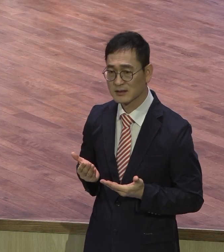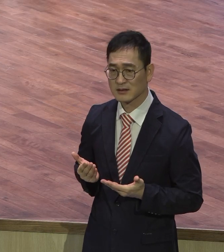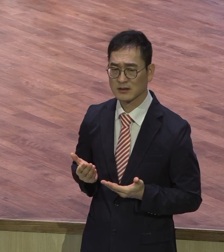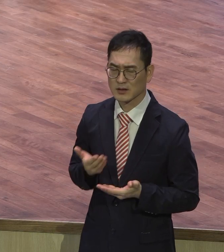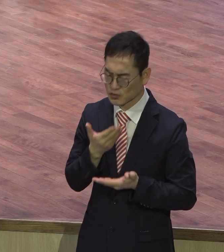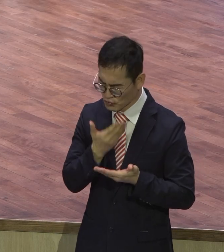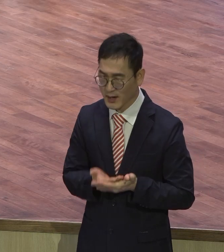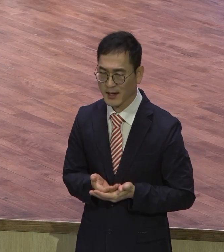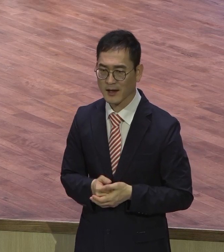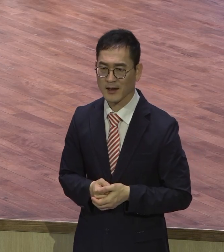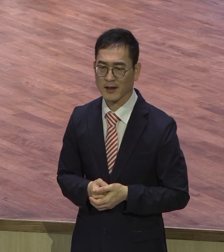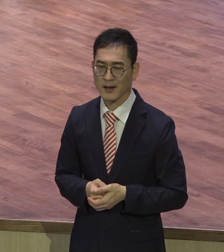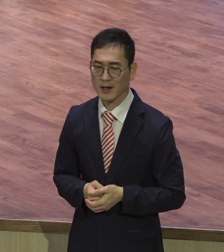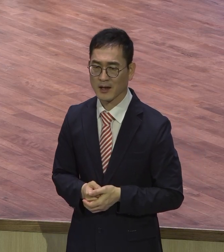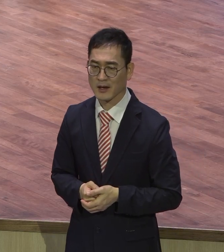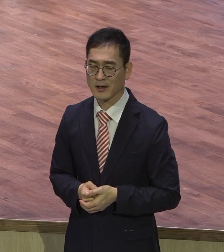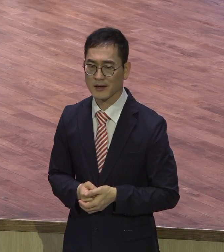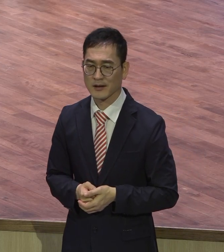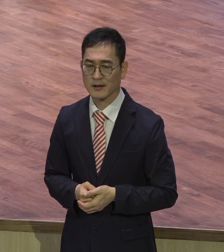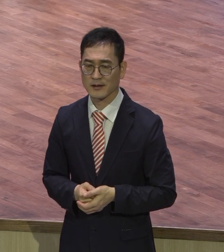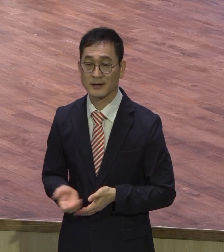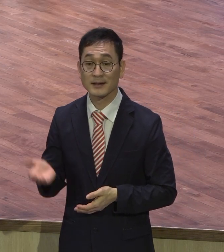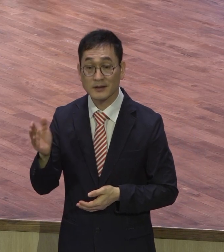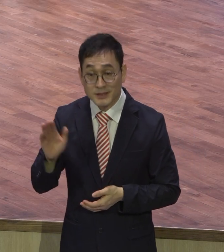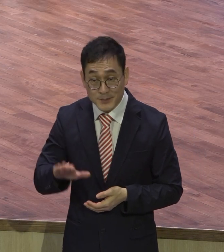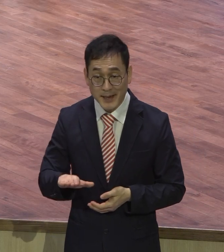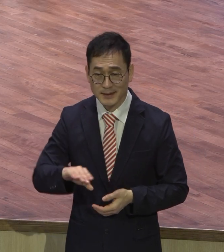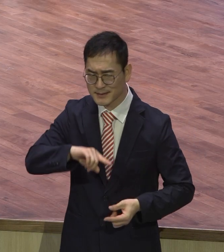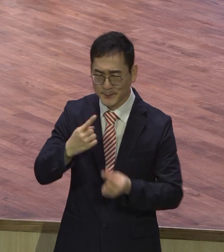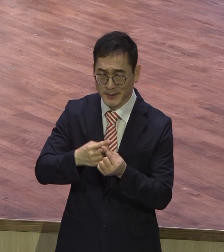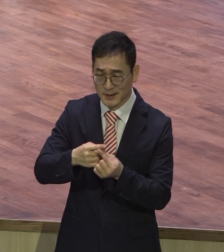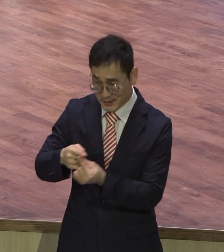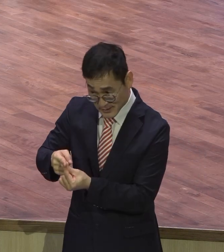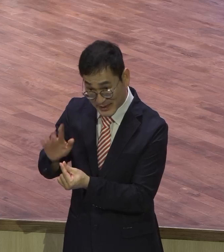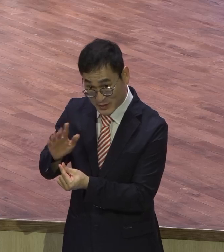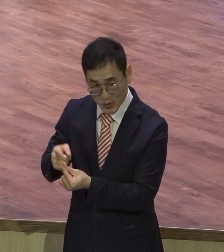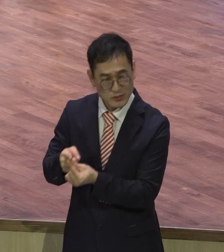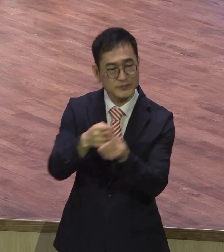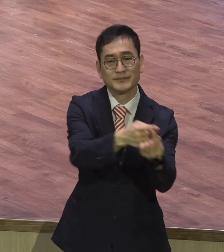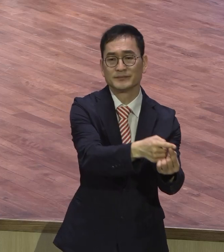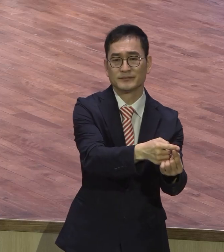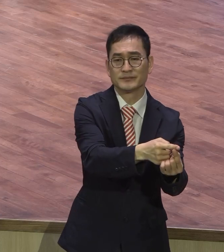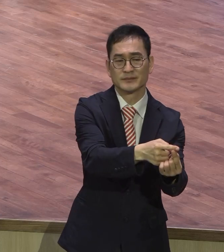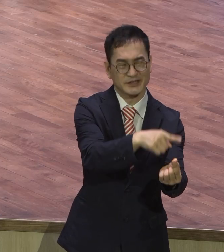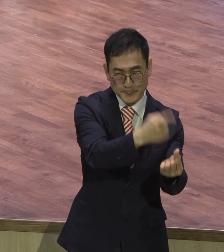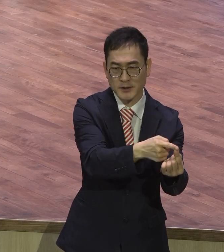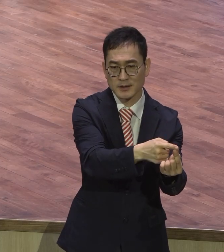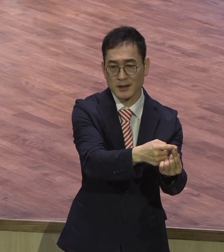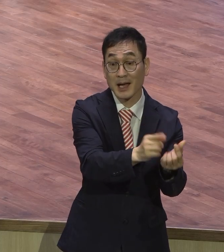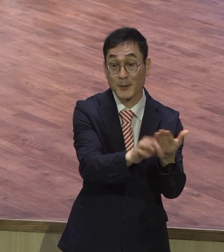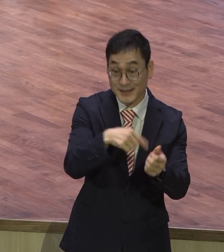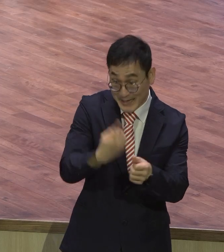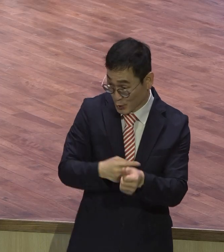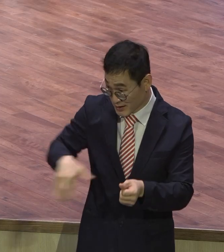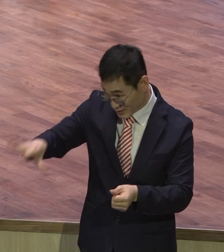중요합니다 생업도 중요합니다 많은 우선순위가 이렇게 되면 하나님 다 책임져 주시오